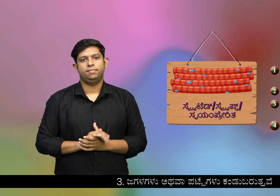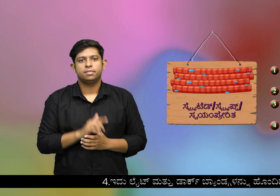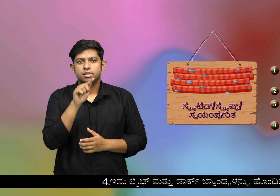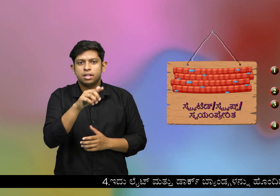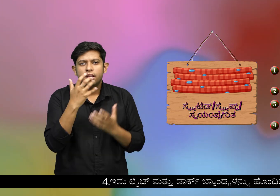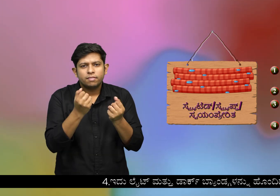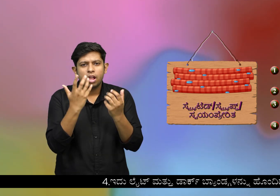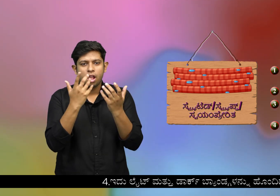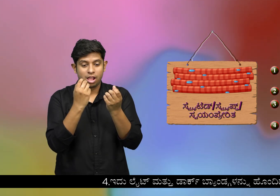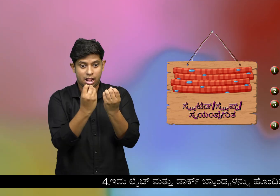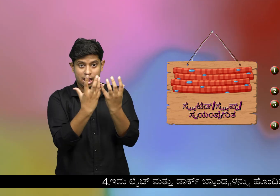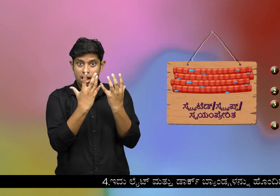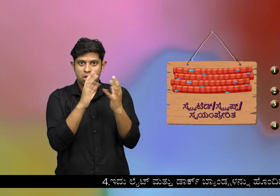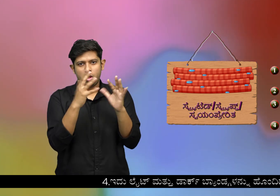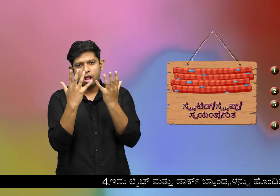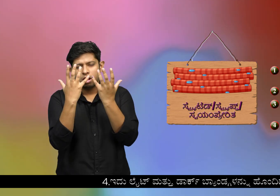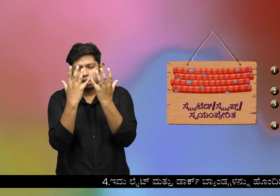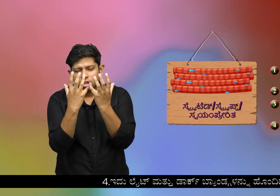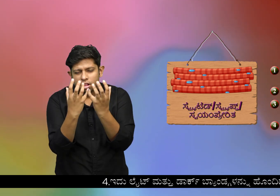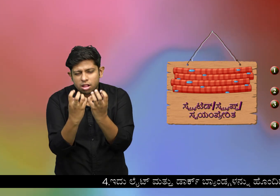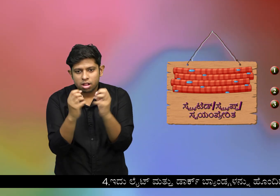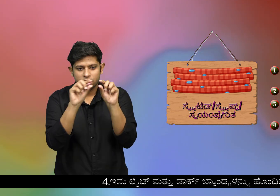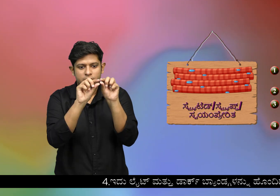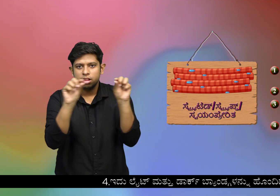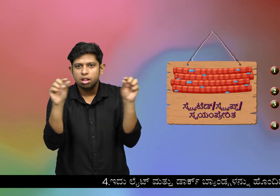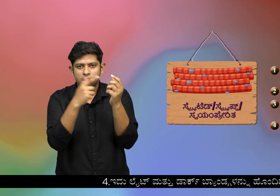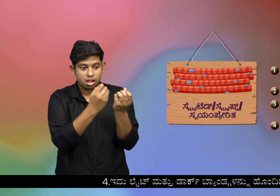ಇದು ಲೈಟ್ ಮತ್ತು ಡಾರ್ಕ್ ಬ್ಯಾಂಡ್ಗಳನ್ನು ಹೊಂದಿದೆ.